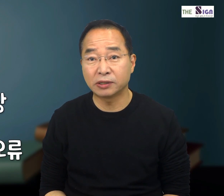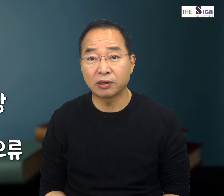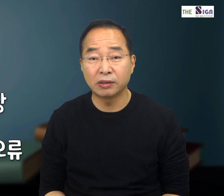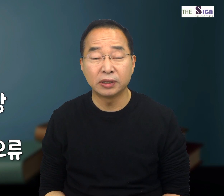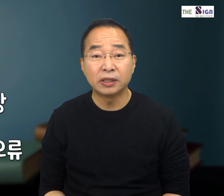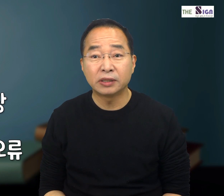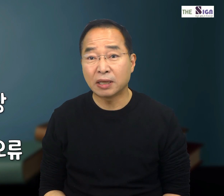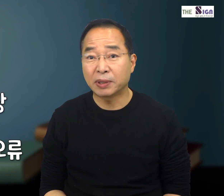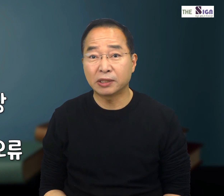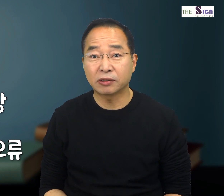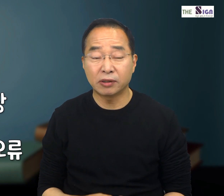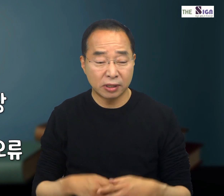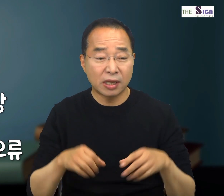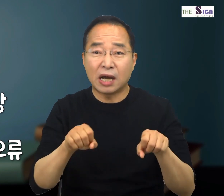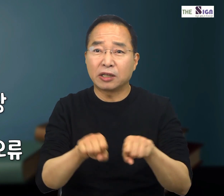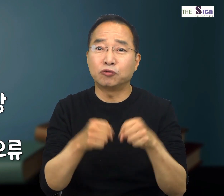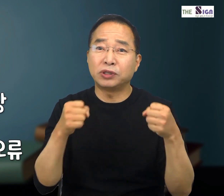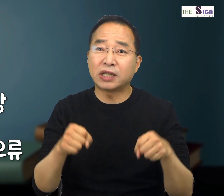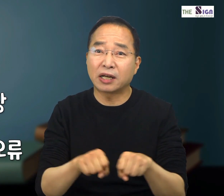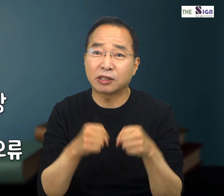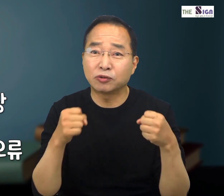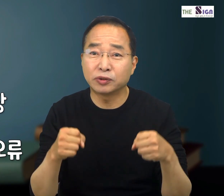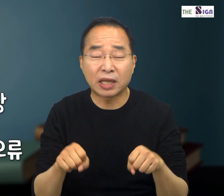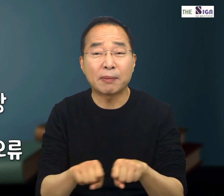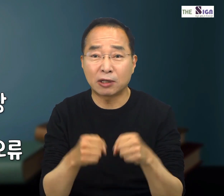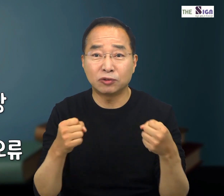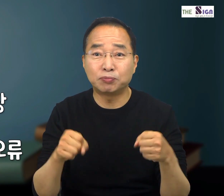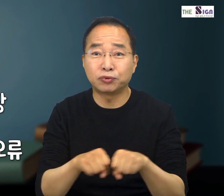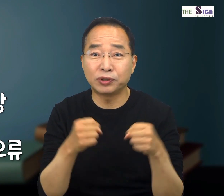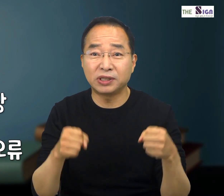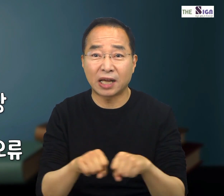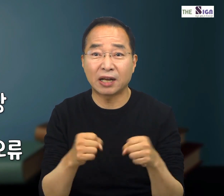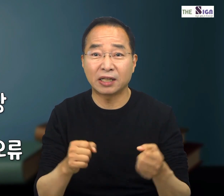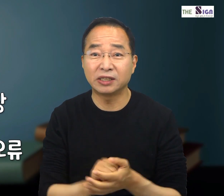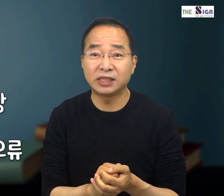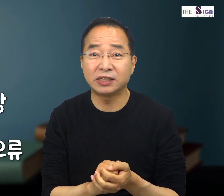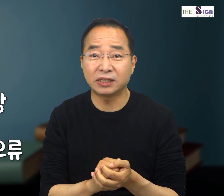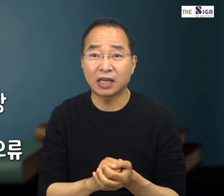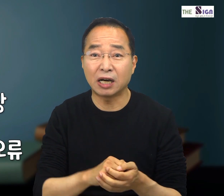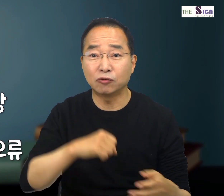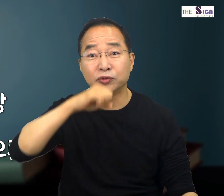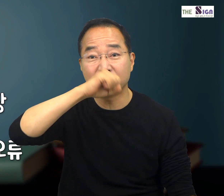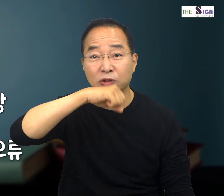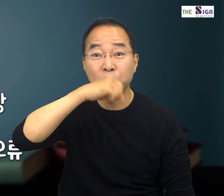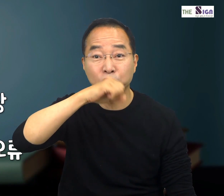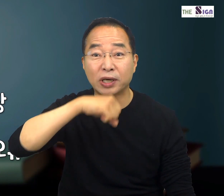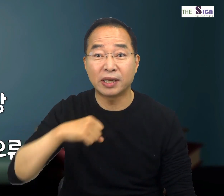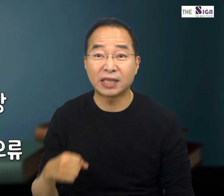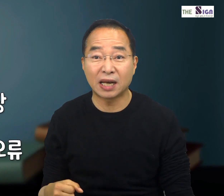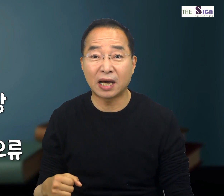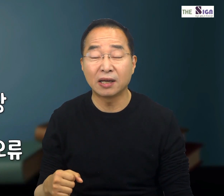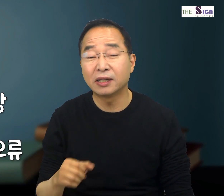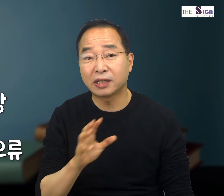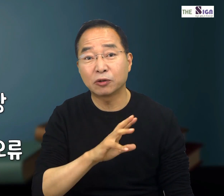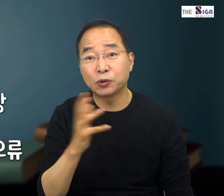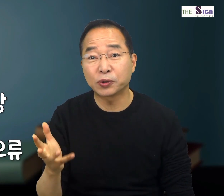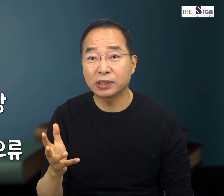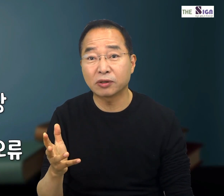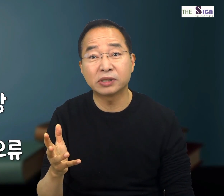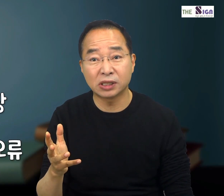그래서 대만에서 이게 우리나라를 자꾸 대만이 부러진 나라 하는 게 싫으니까 우리의 전통 수화를 해달라 라고 요청해서